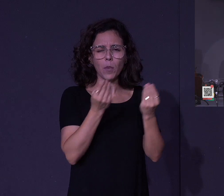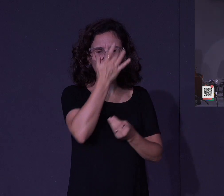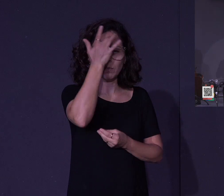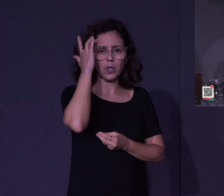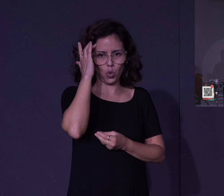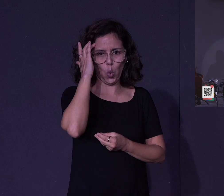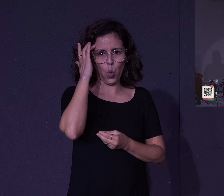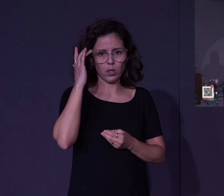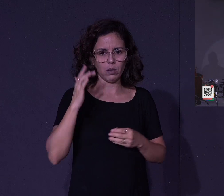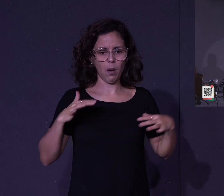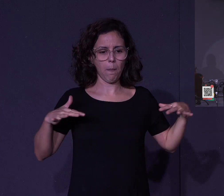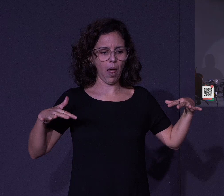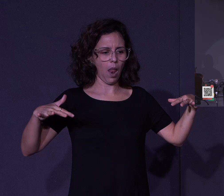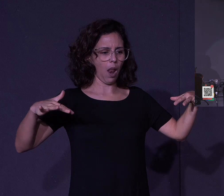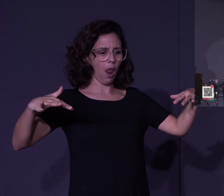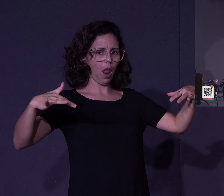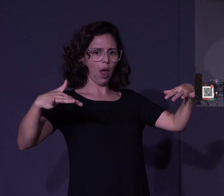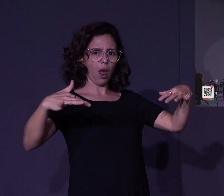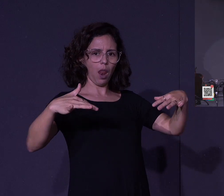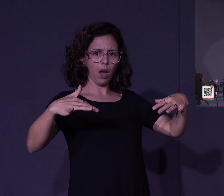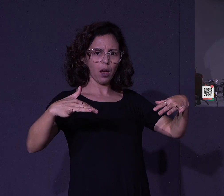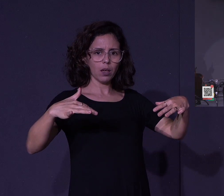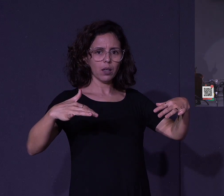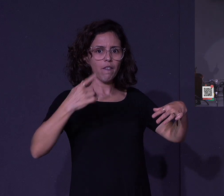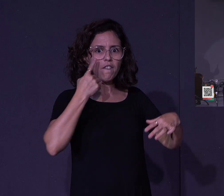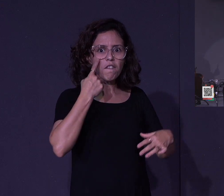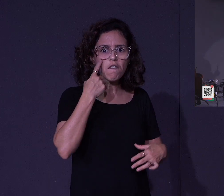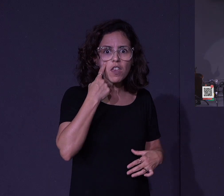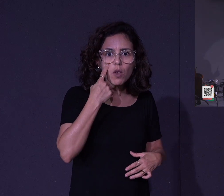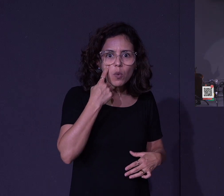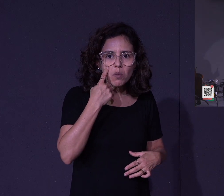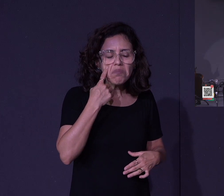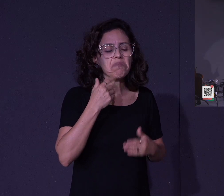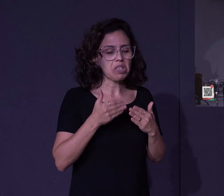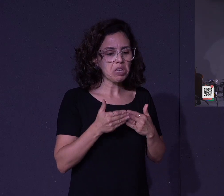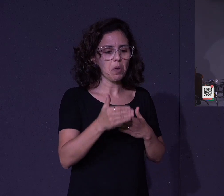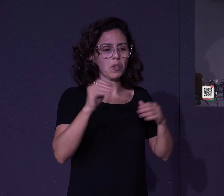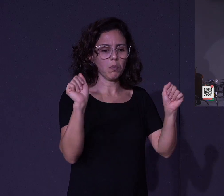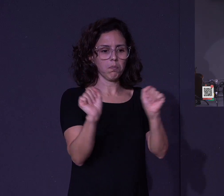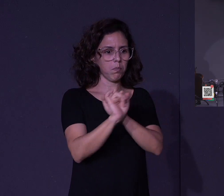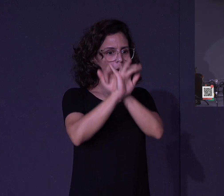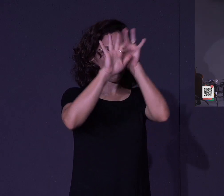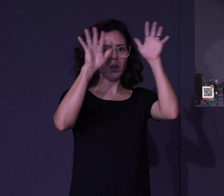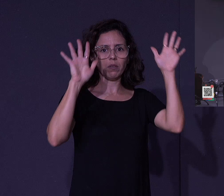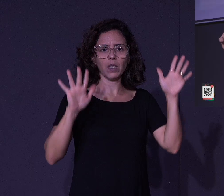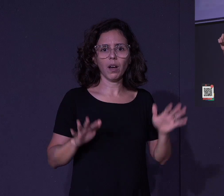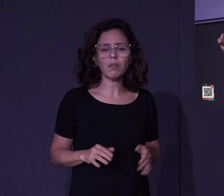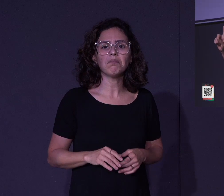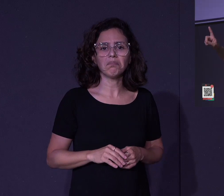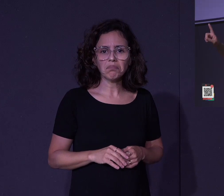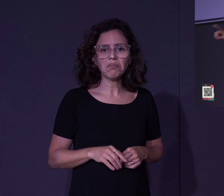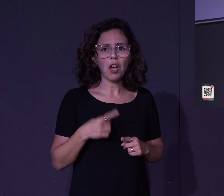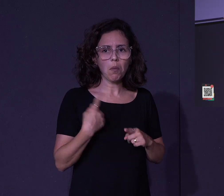dizer que todos começaram a glorificar Ele. E dizer: um grande